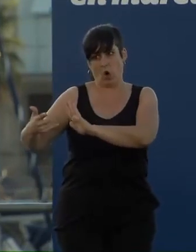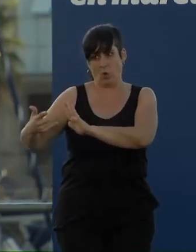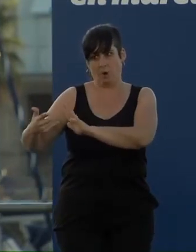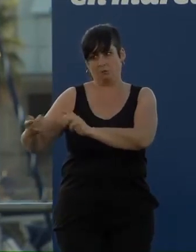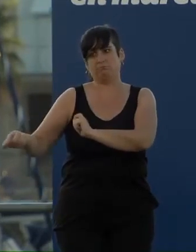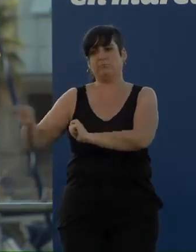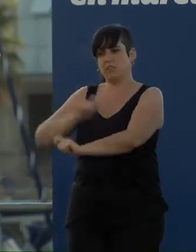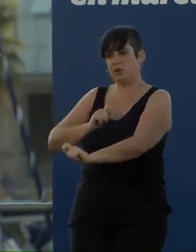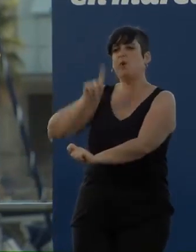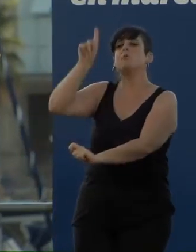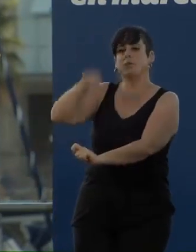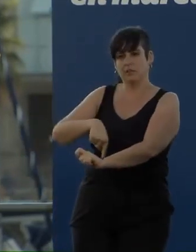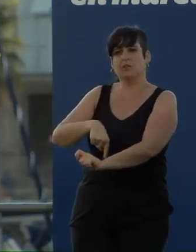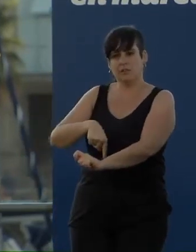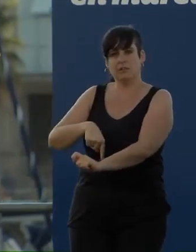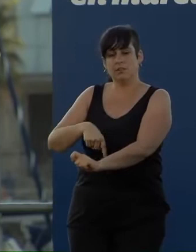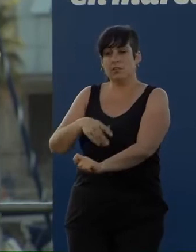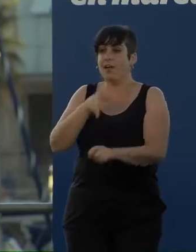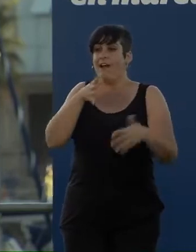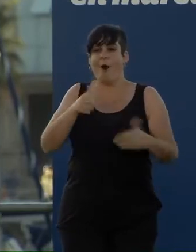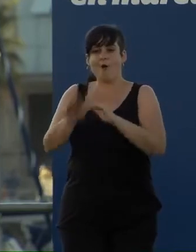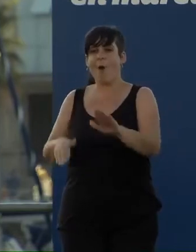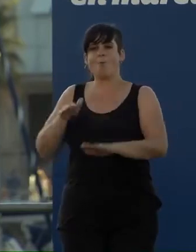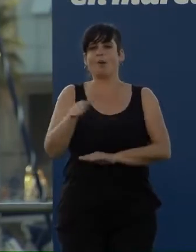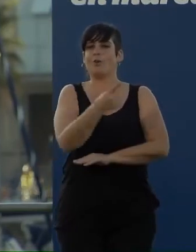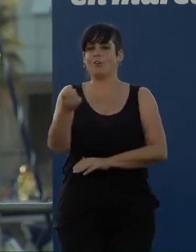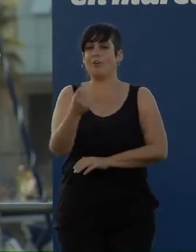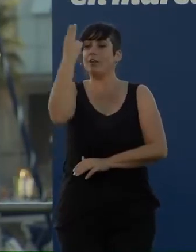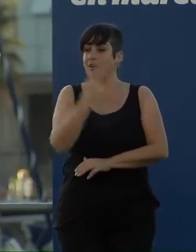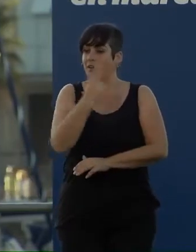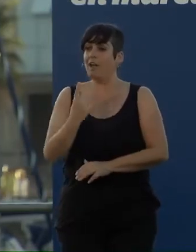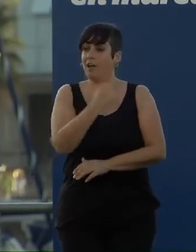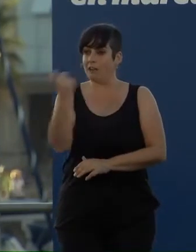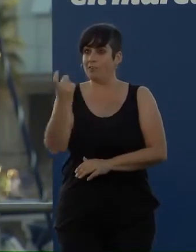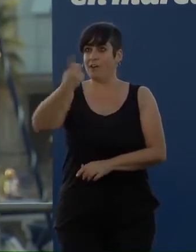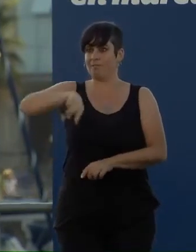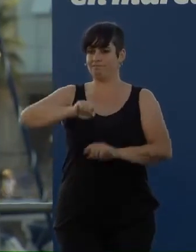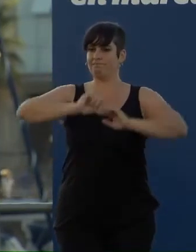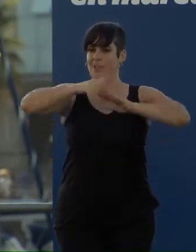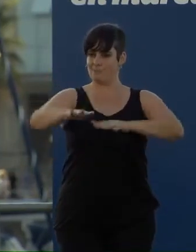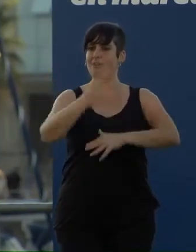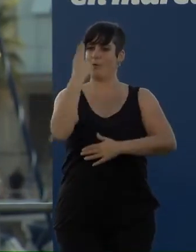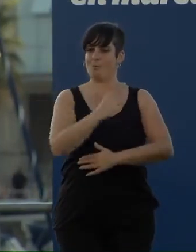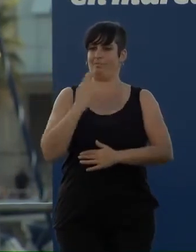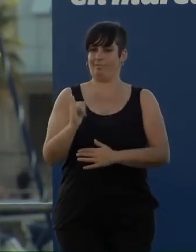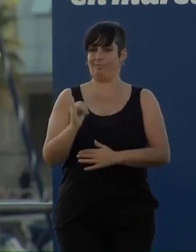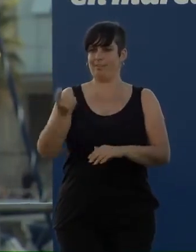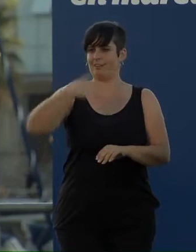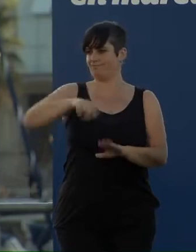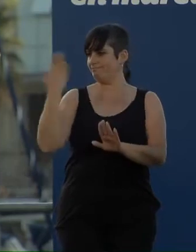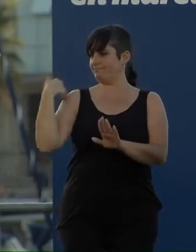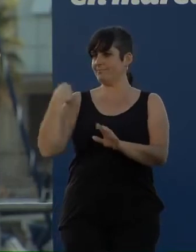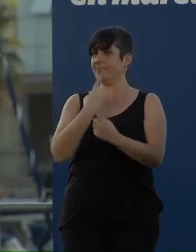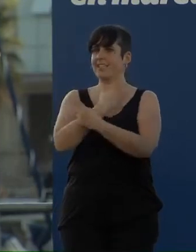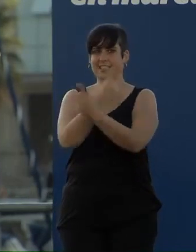en momento de dar pasos adiante momento de comprometerse y en marea está comprometida estamos comprometidas y o Dios Dios que